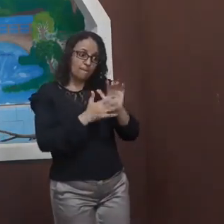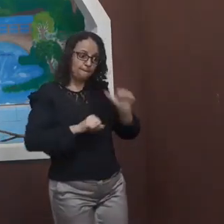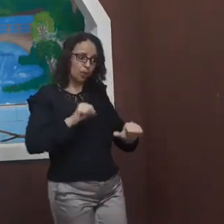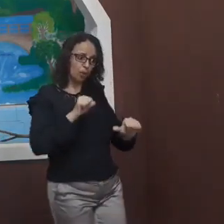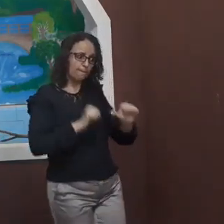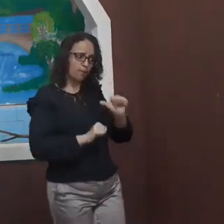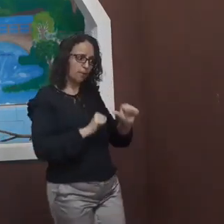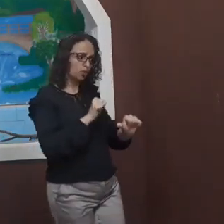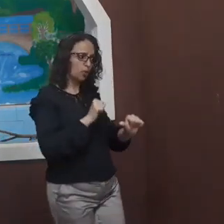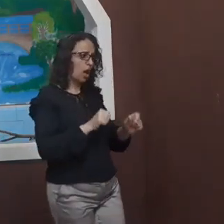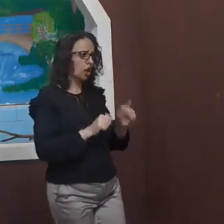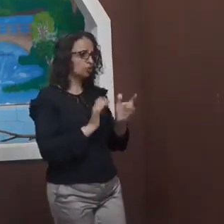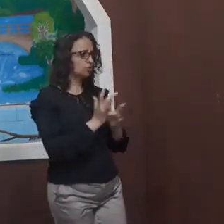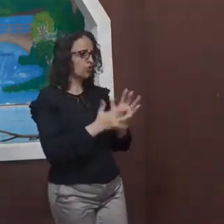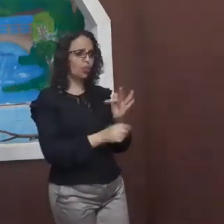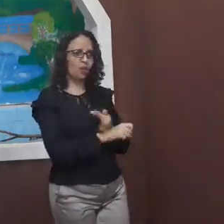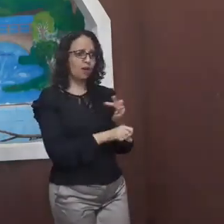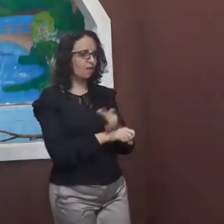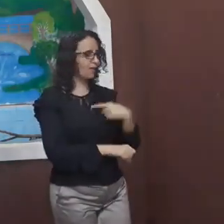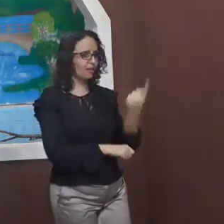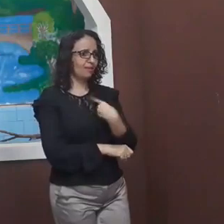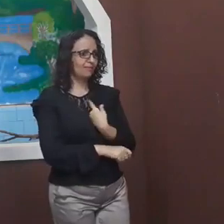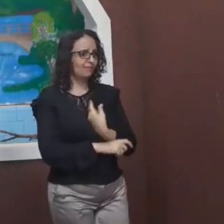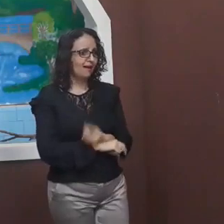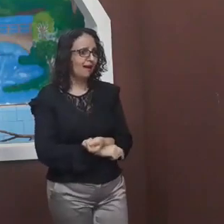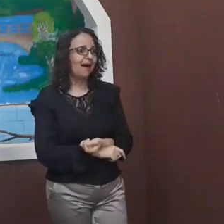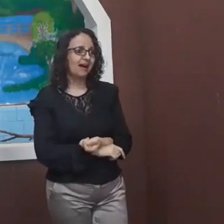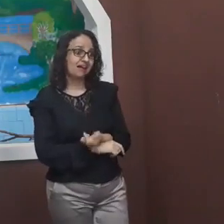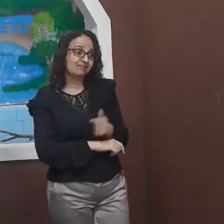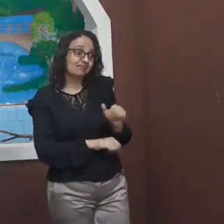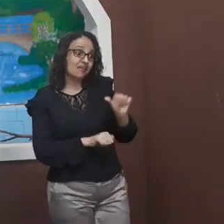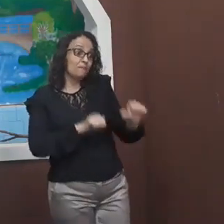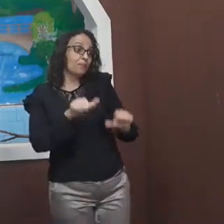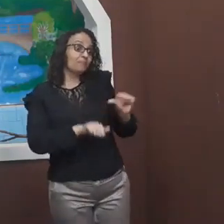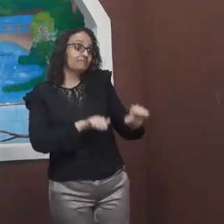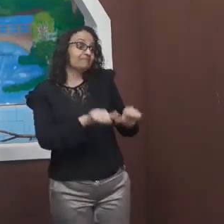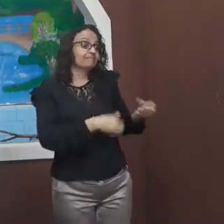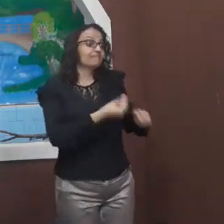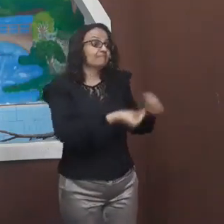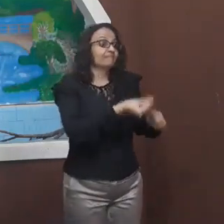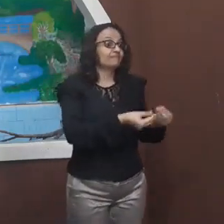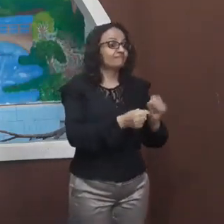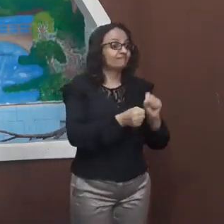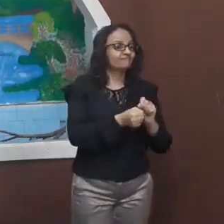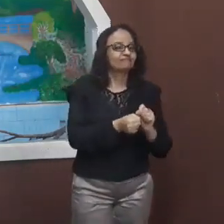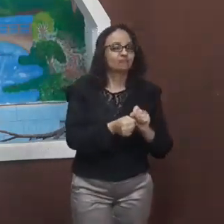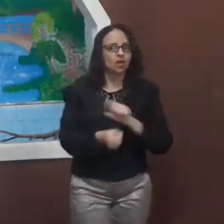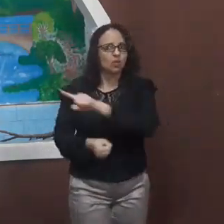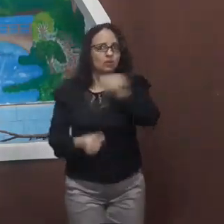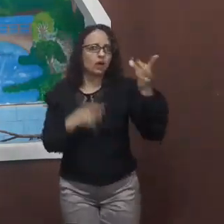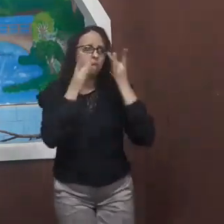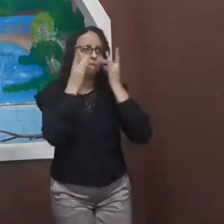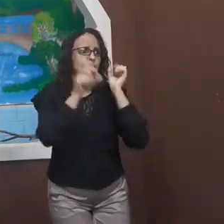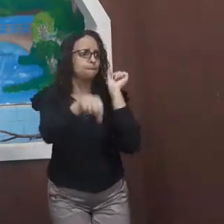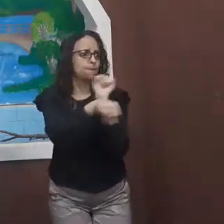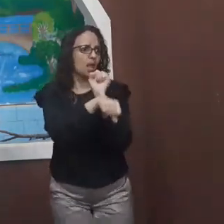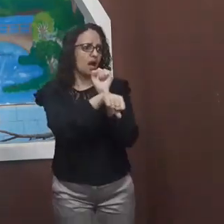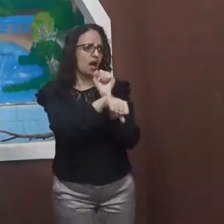Tá? Então, meu irmão, minha irmã, começa a desvincular dessa questão